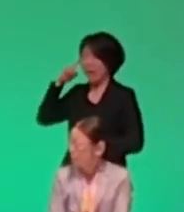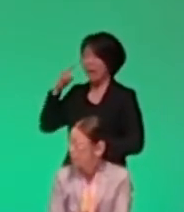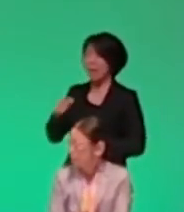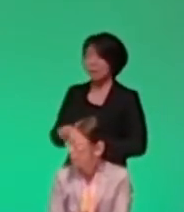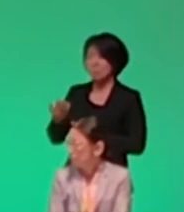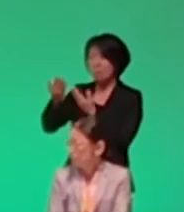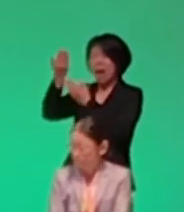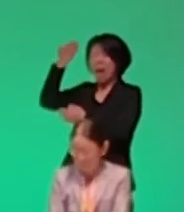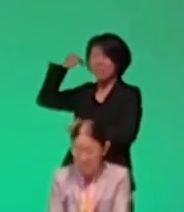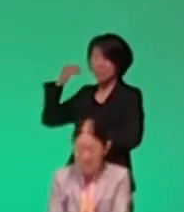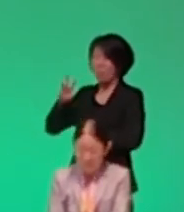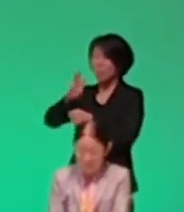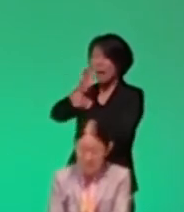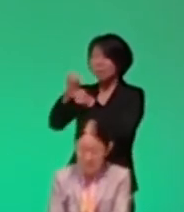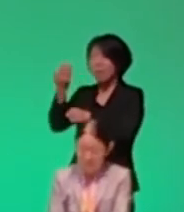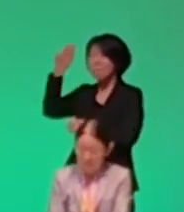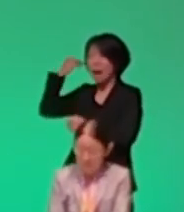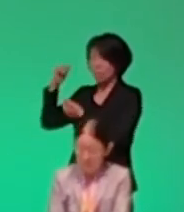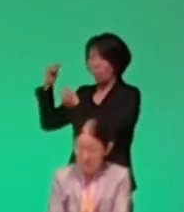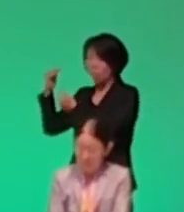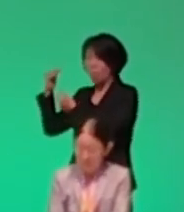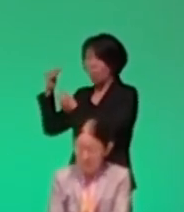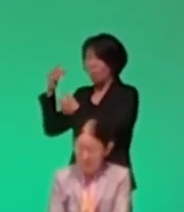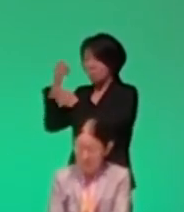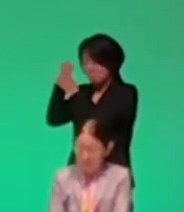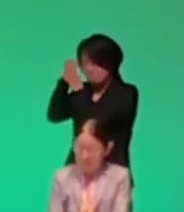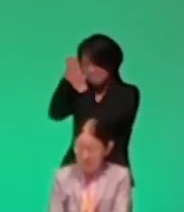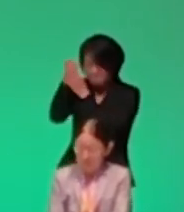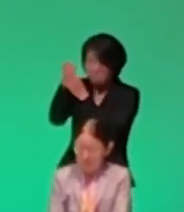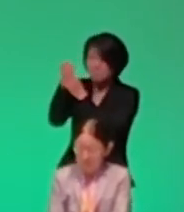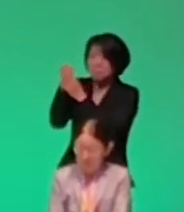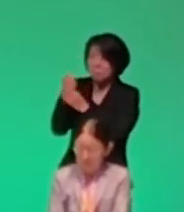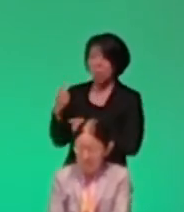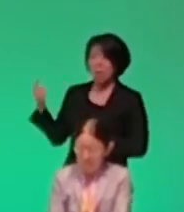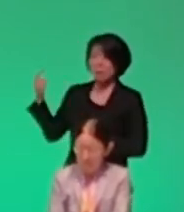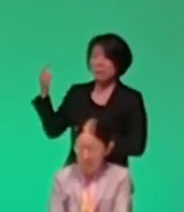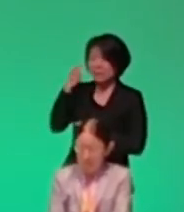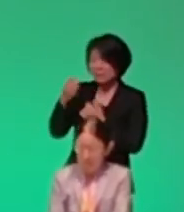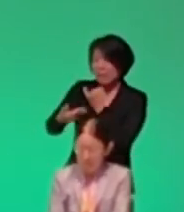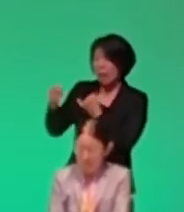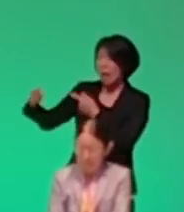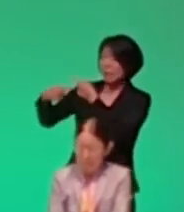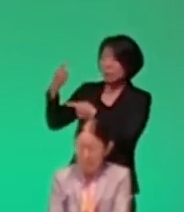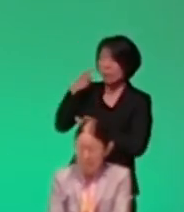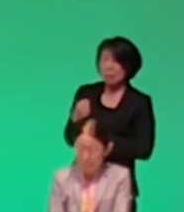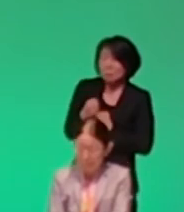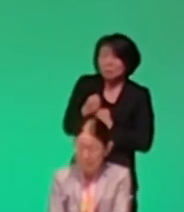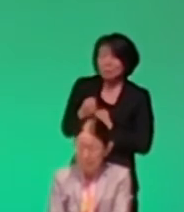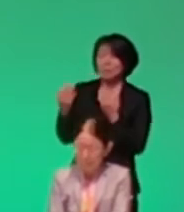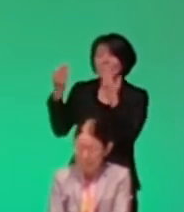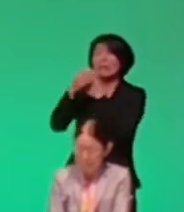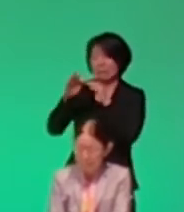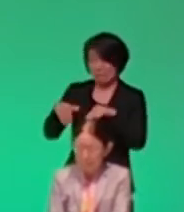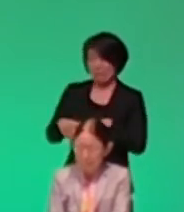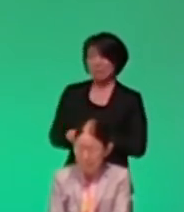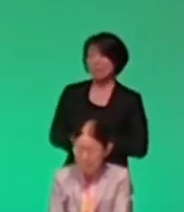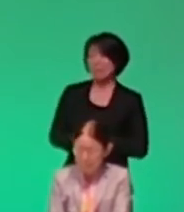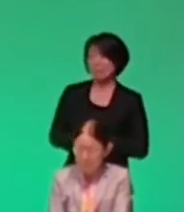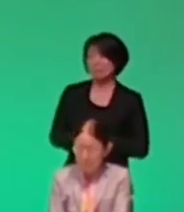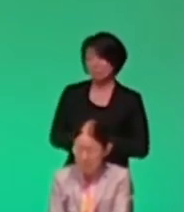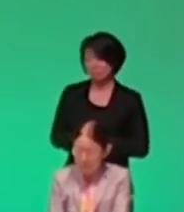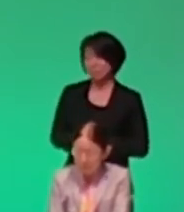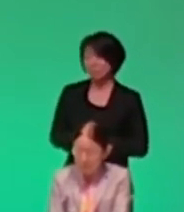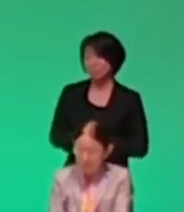昔の30年前のことなのに、未だやっぱり悪感がこう走ってしまう自分がいて、いろいろ